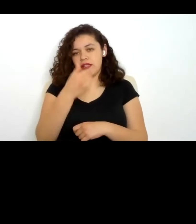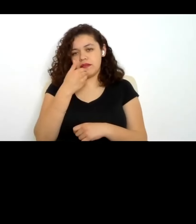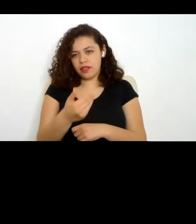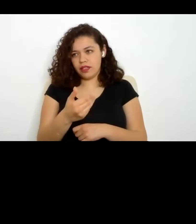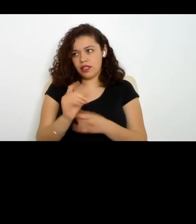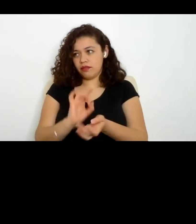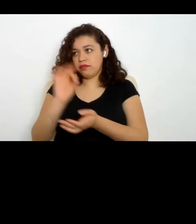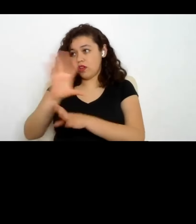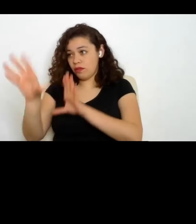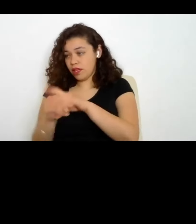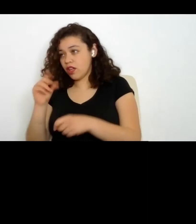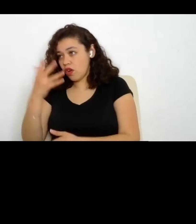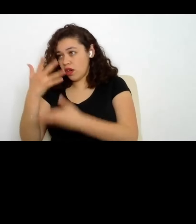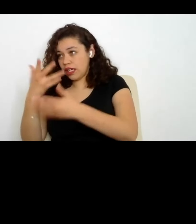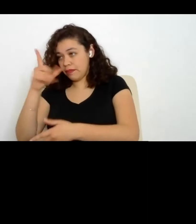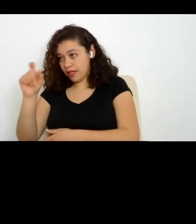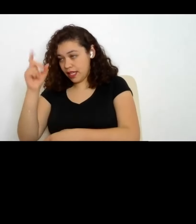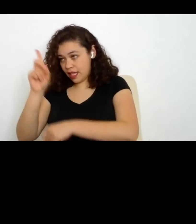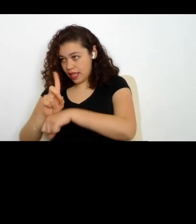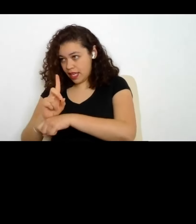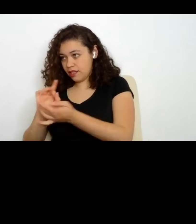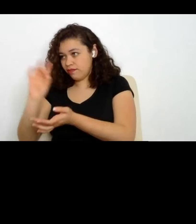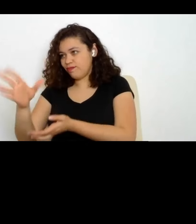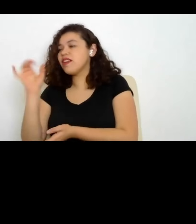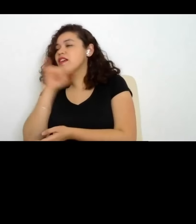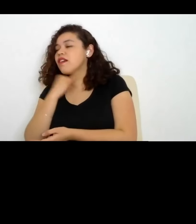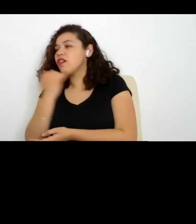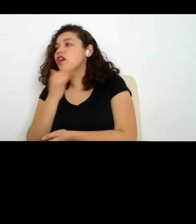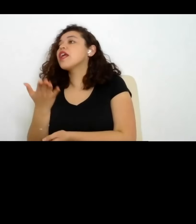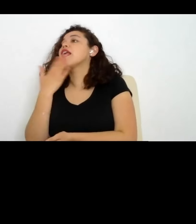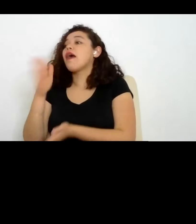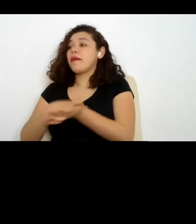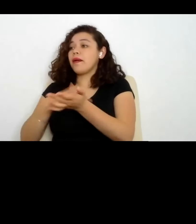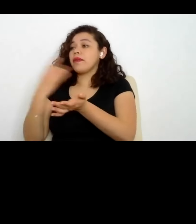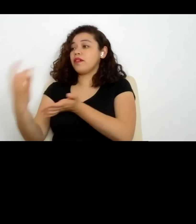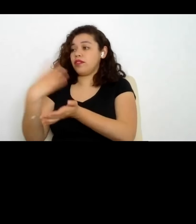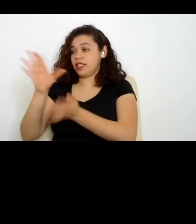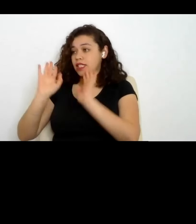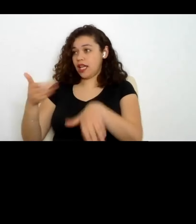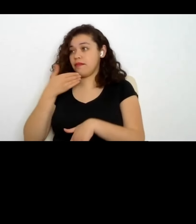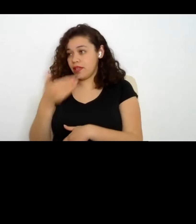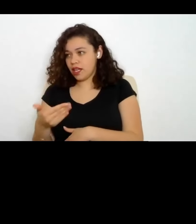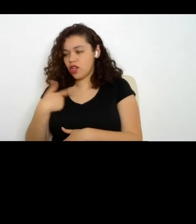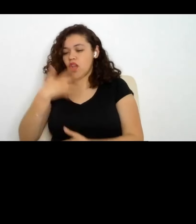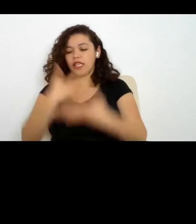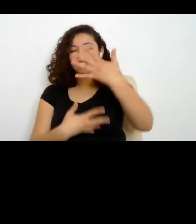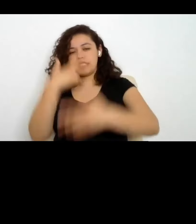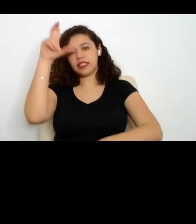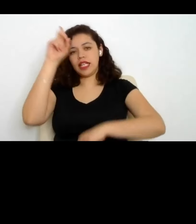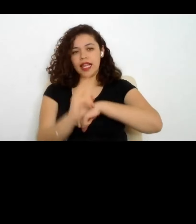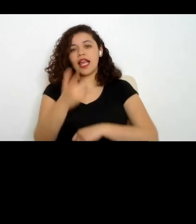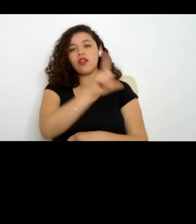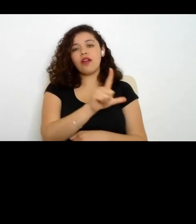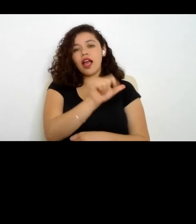completa, y luego tengo 15 días a partir de que ya me mande toda la documentación o toda la información completa, tengo 15 días hábiles